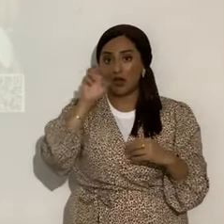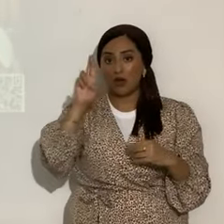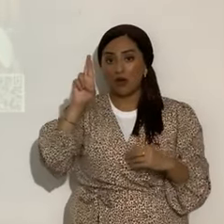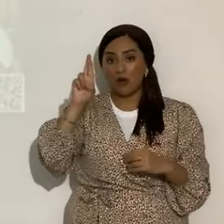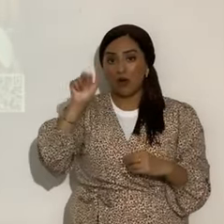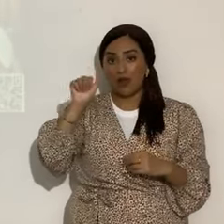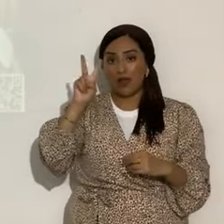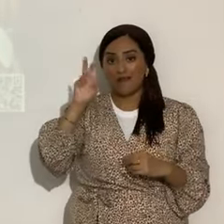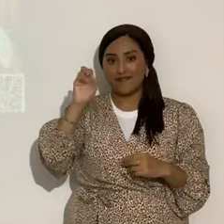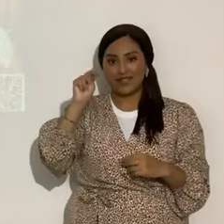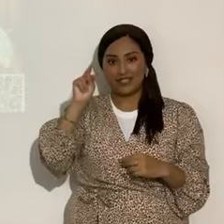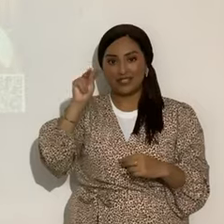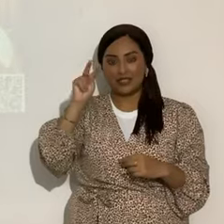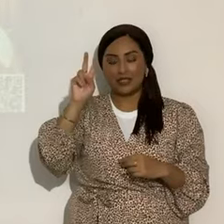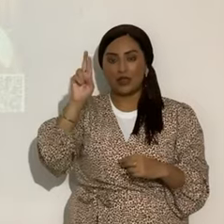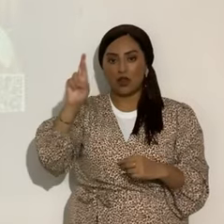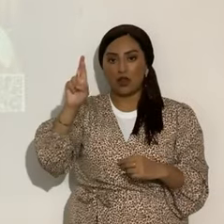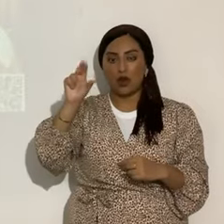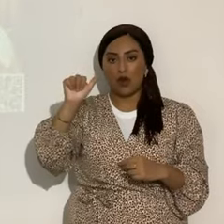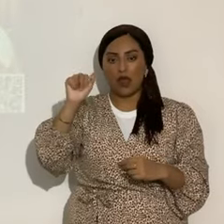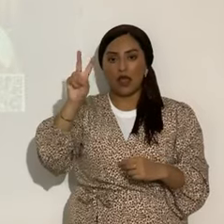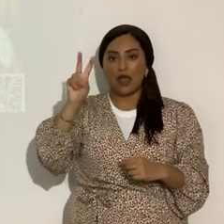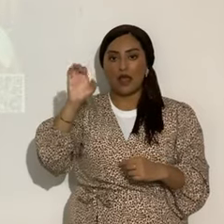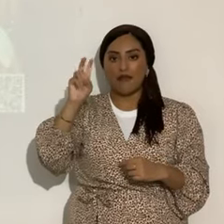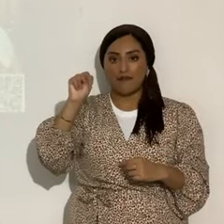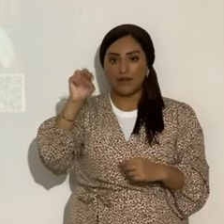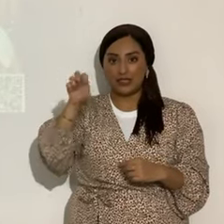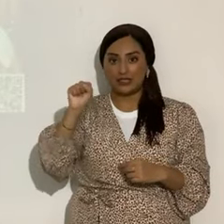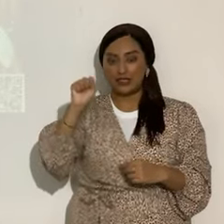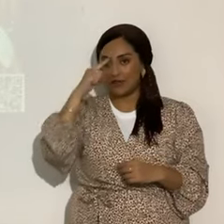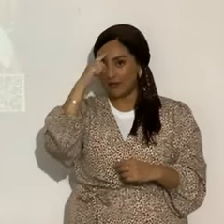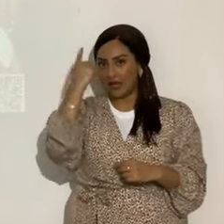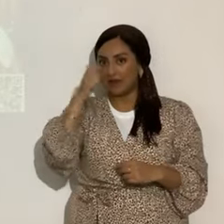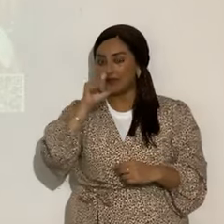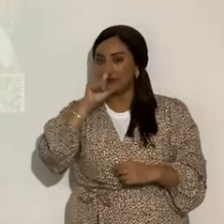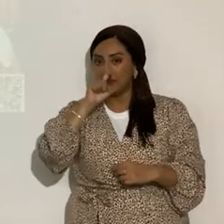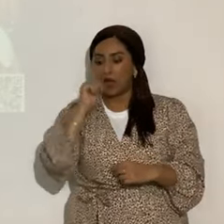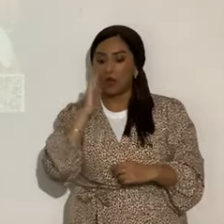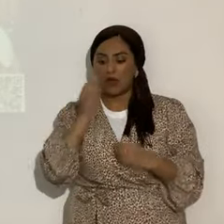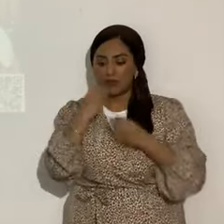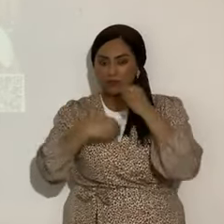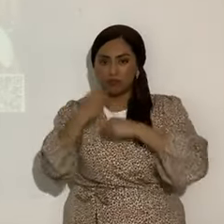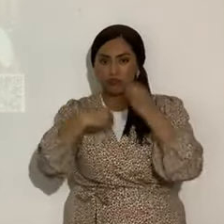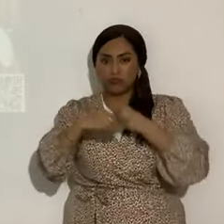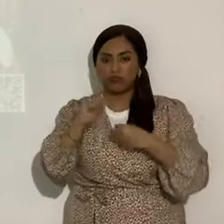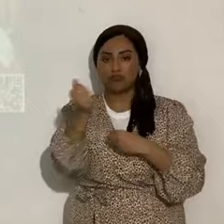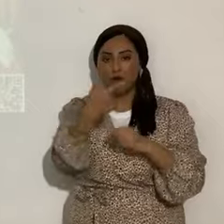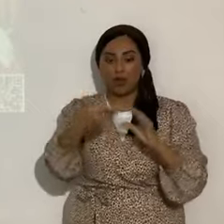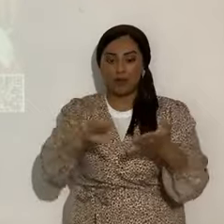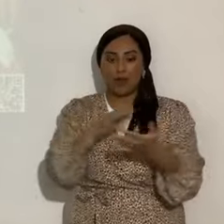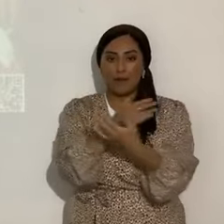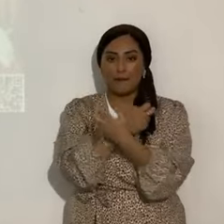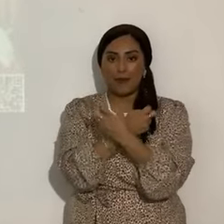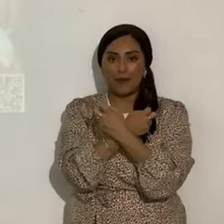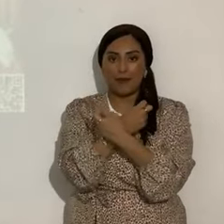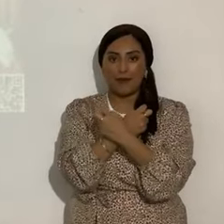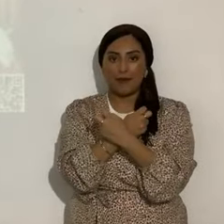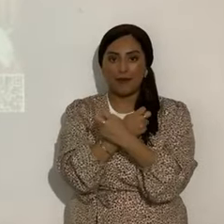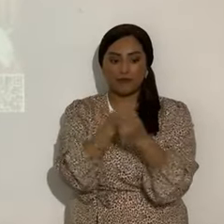todos los cuerpos de capitanes, de generales, de soldados que hayan venido contra Israel, que van a venir contra Israel. Ahora, mucha